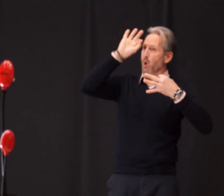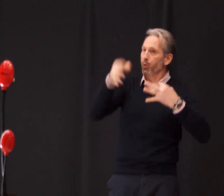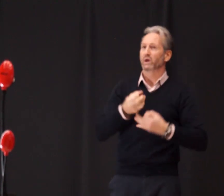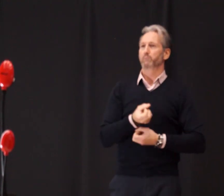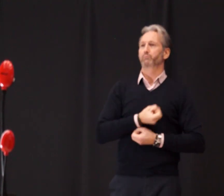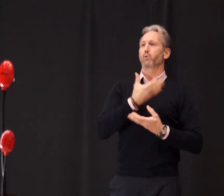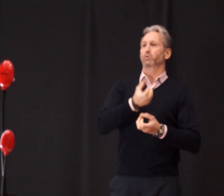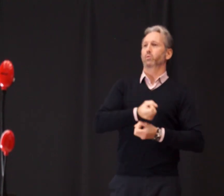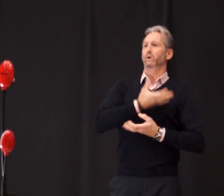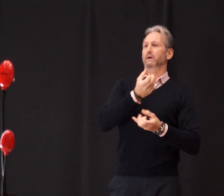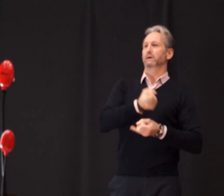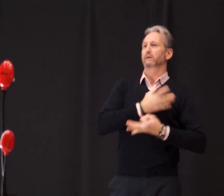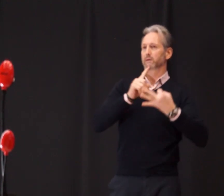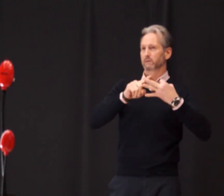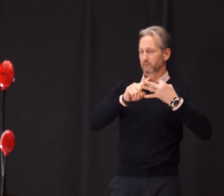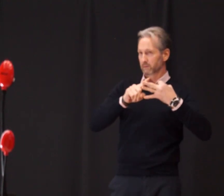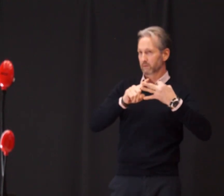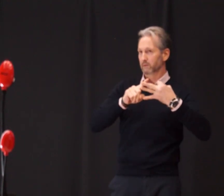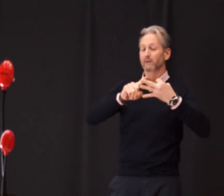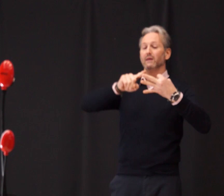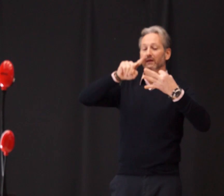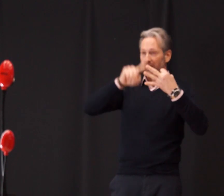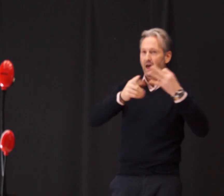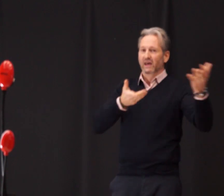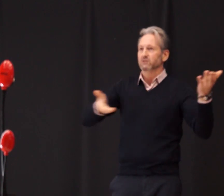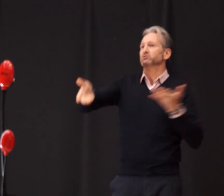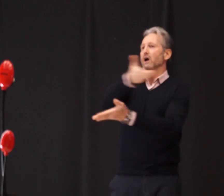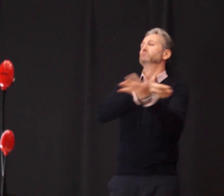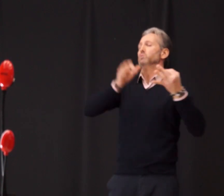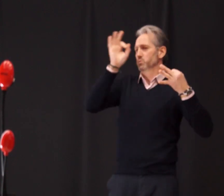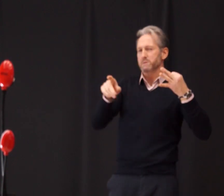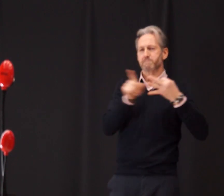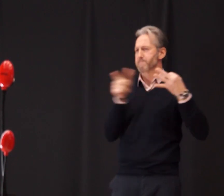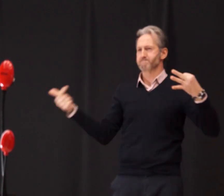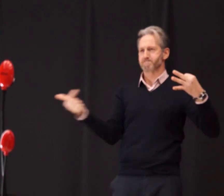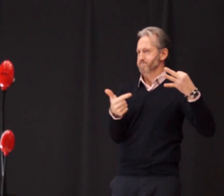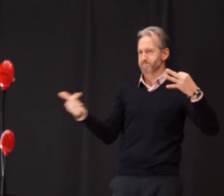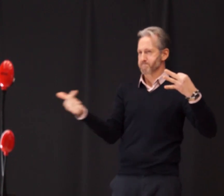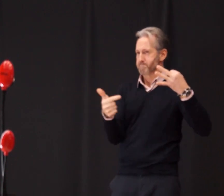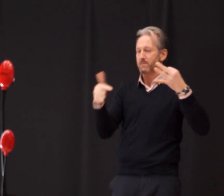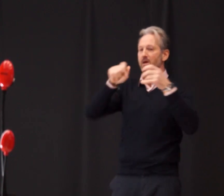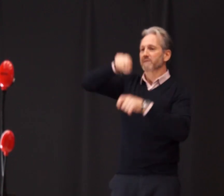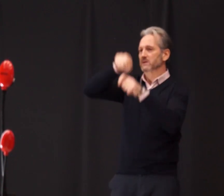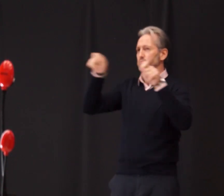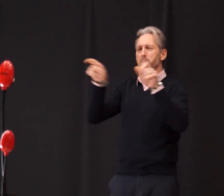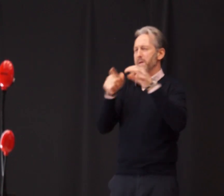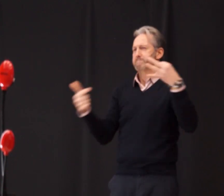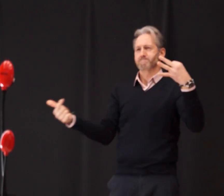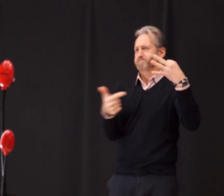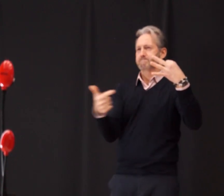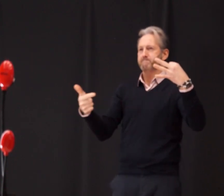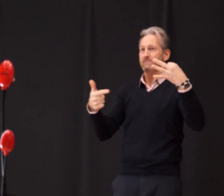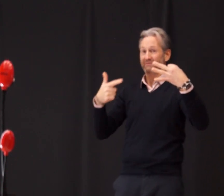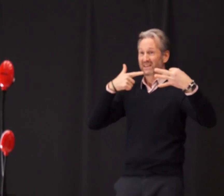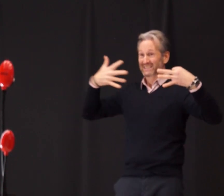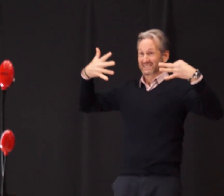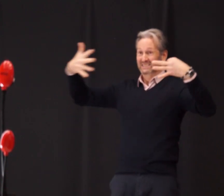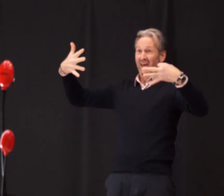la fonction d'analyse, elle est déjà traitée en langue première, donc en langue seconde, on n'a pas besoin de la retravailler. Par contre, il y a